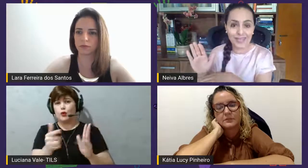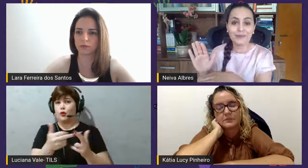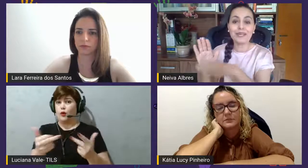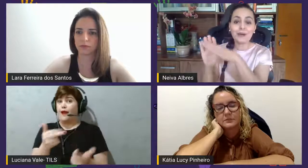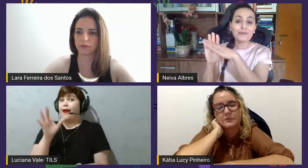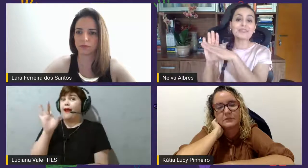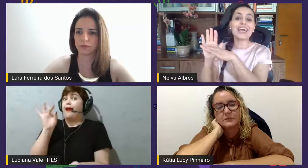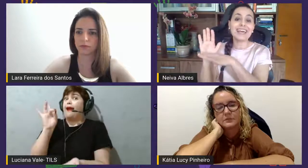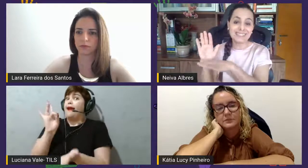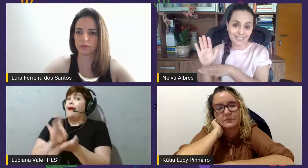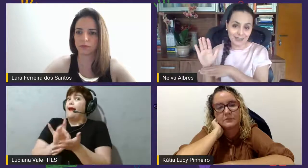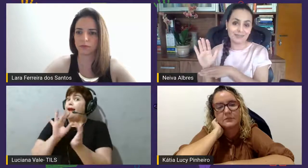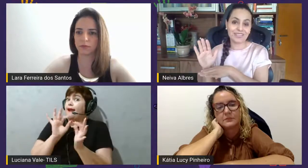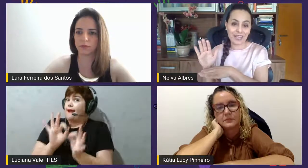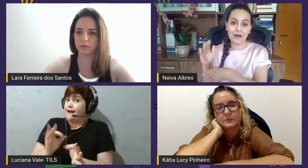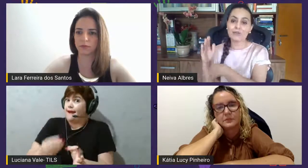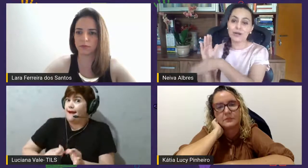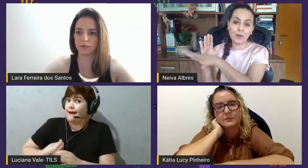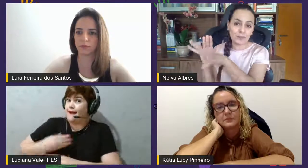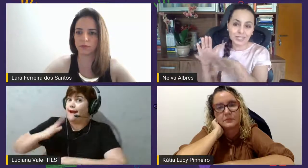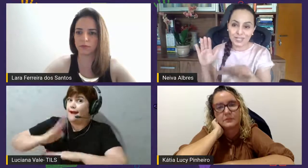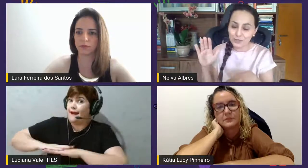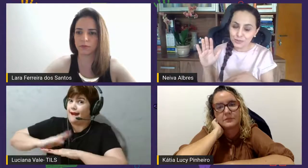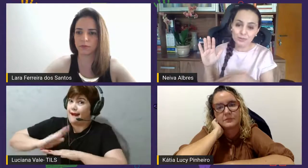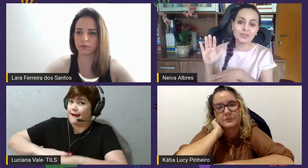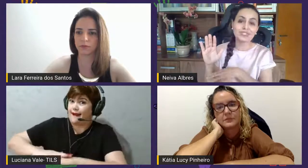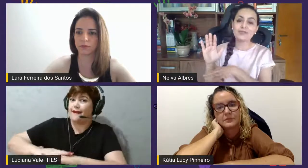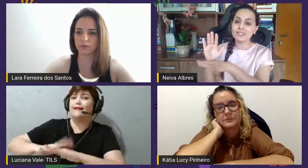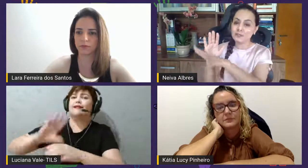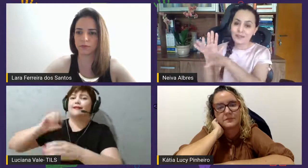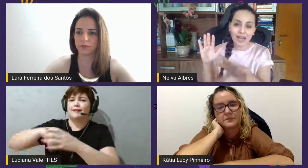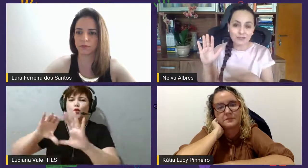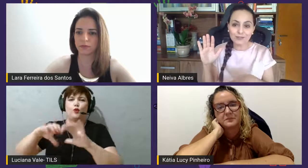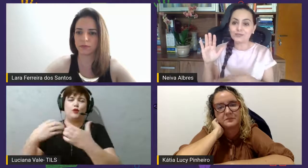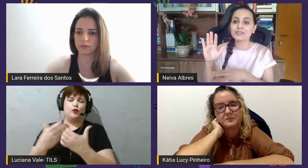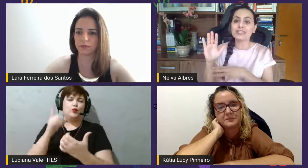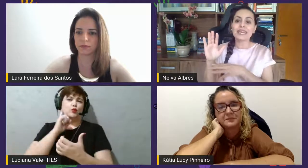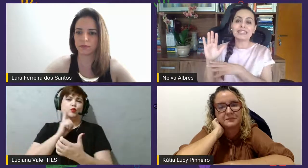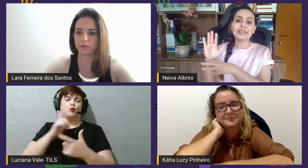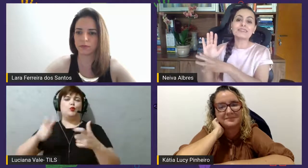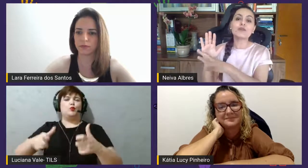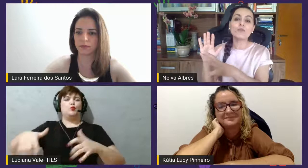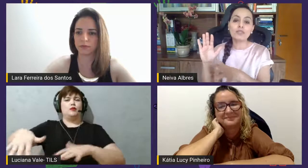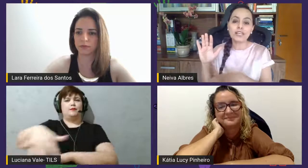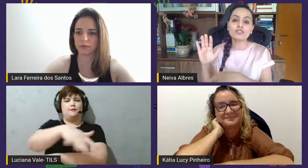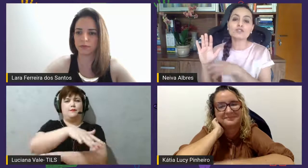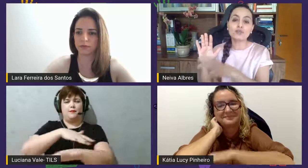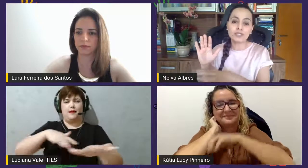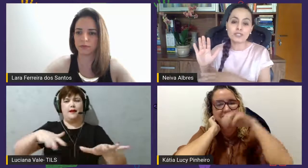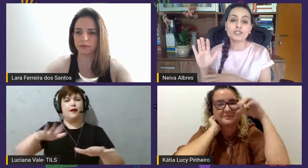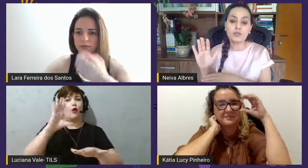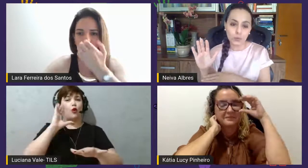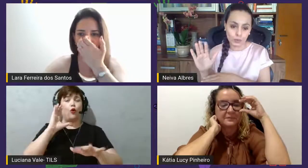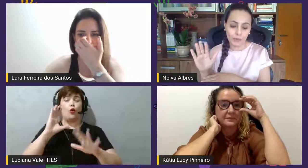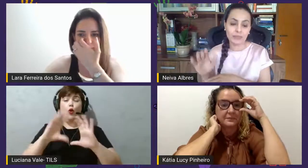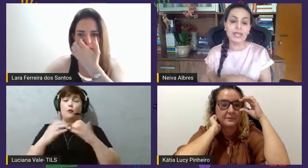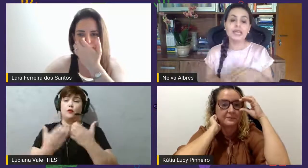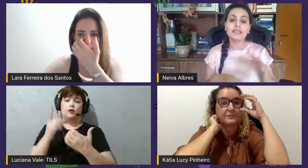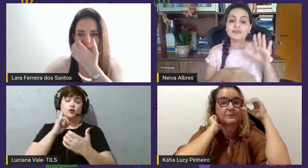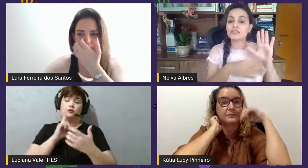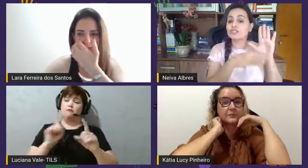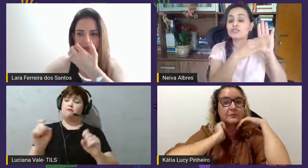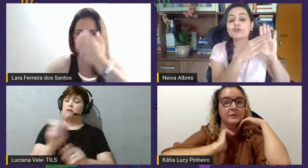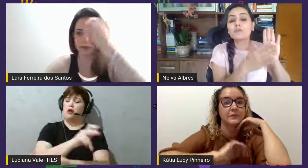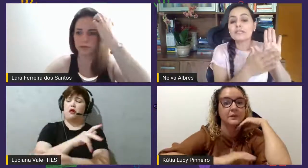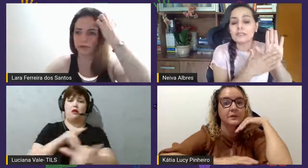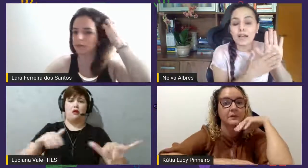real, né? O que acontece na vida real, na comunidade surda e nos espaços que essa comunidade surda circula.